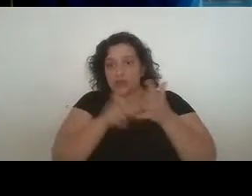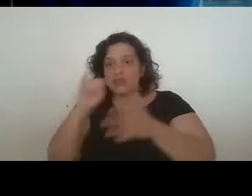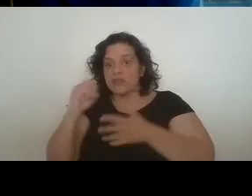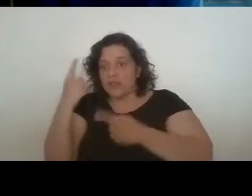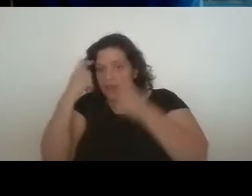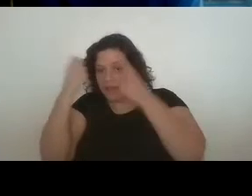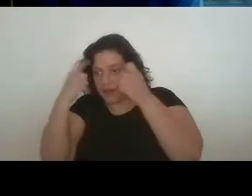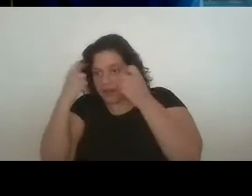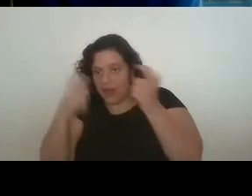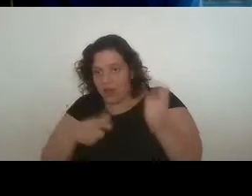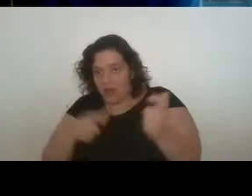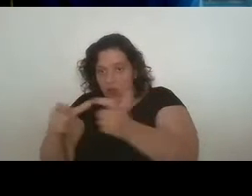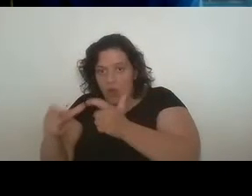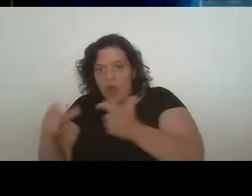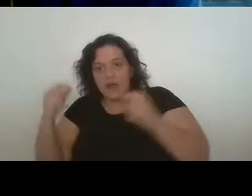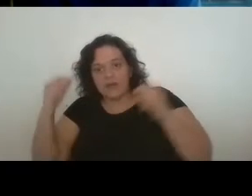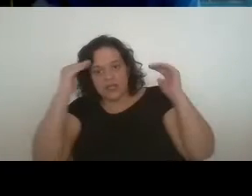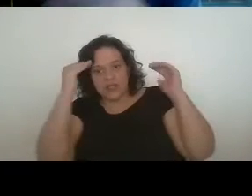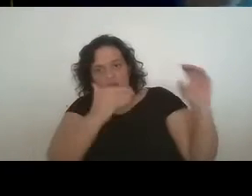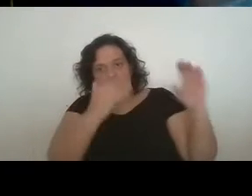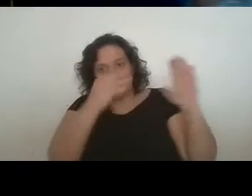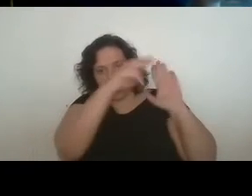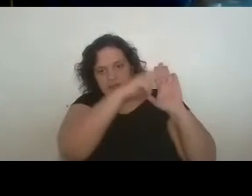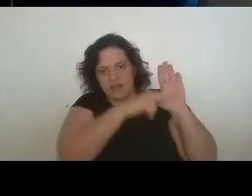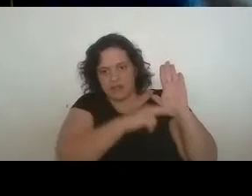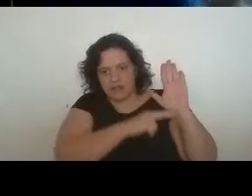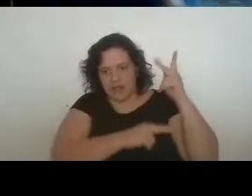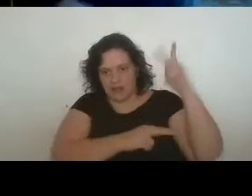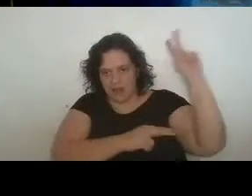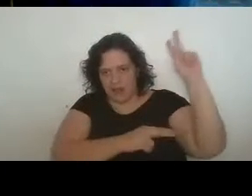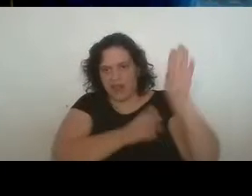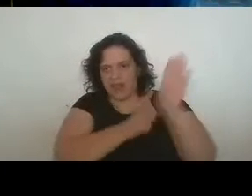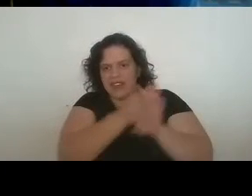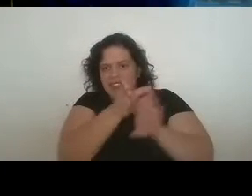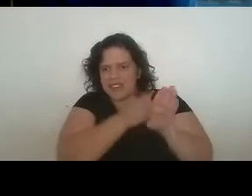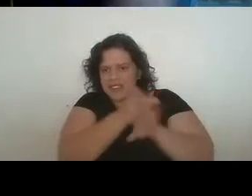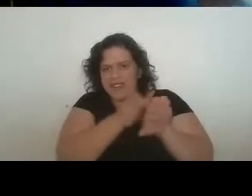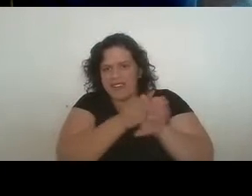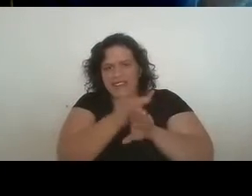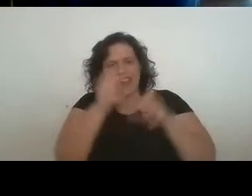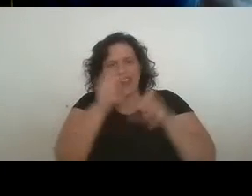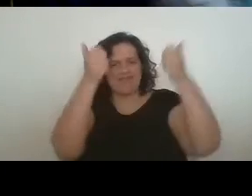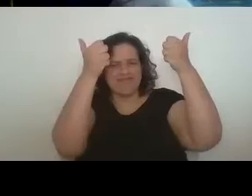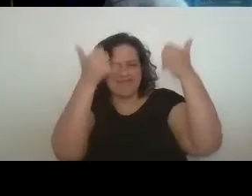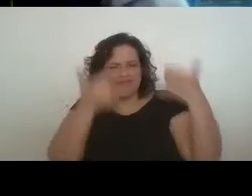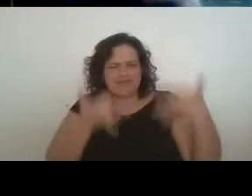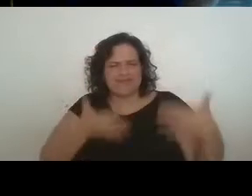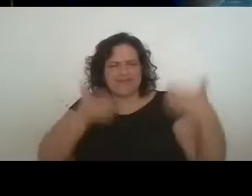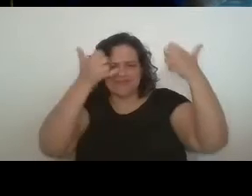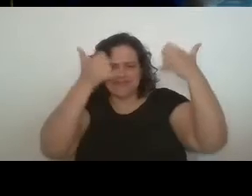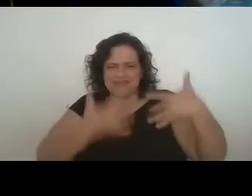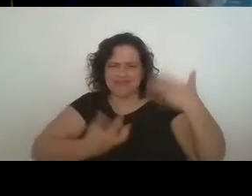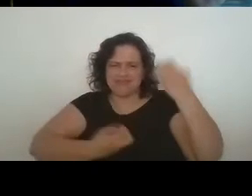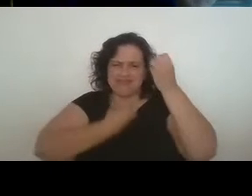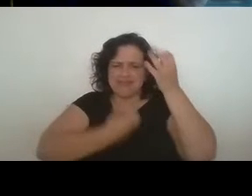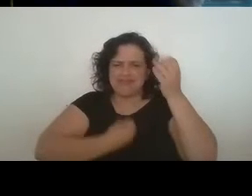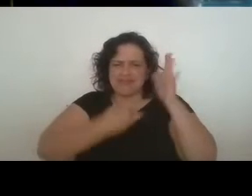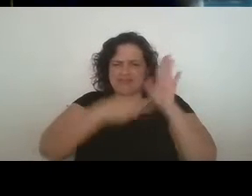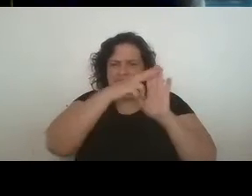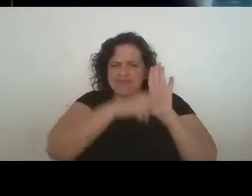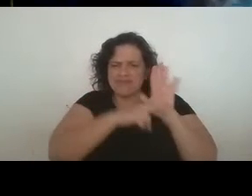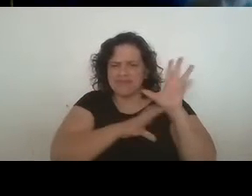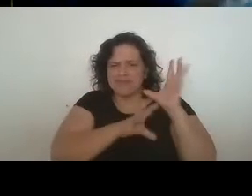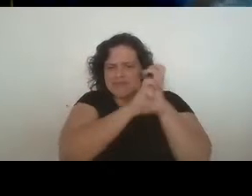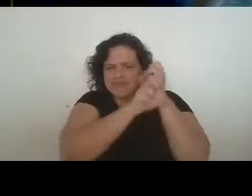a situação de projeto que está trabalhando. Tem um guia assim, muitíssimo bem descrito, com todos os critérios de cálculo